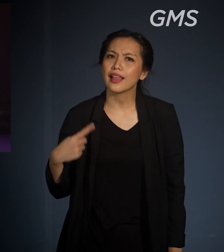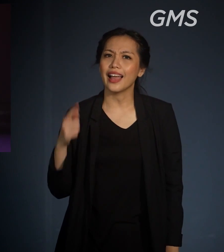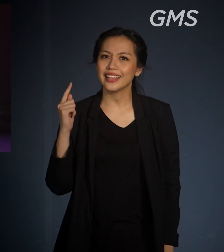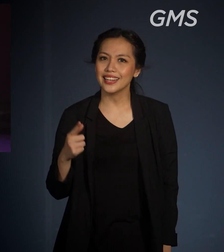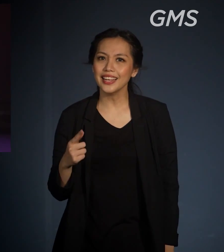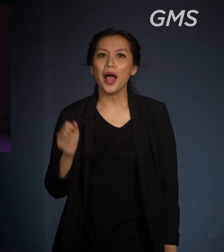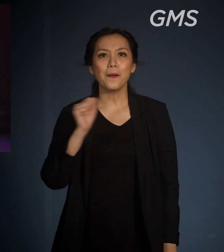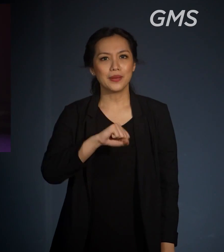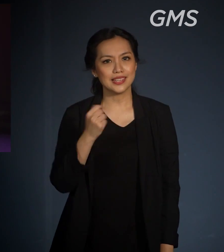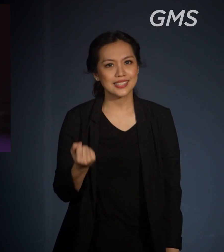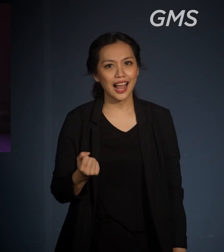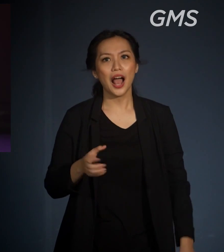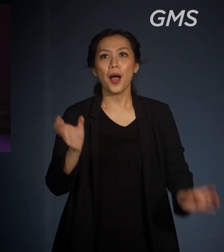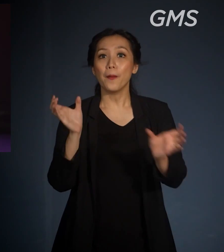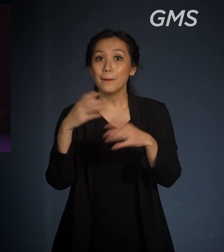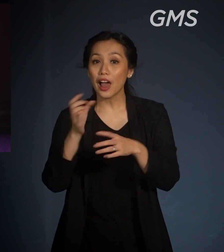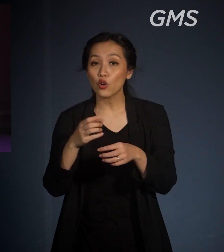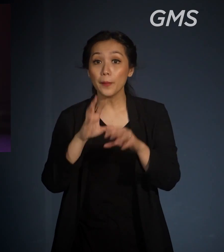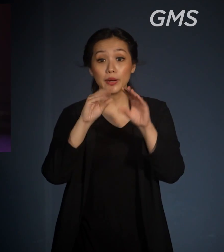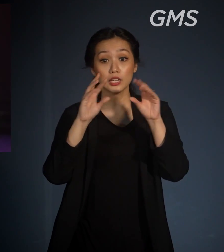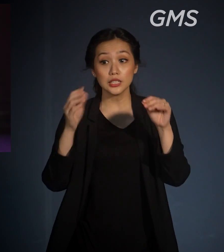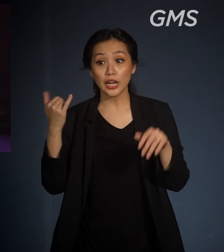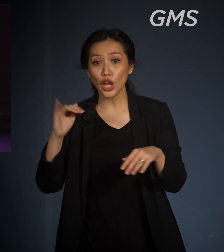melakukan pekerjaan-pekerjaan yang lebih besar.